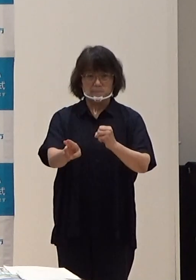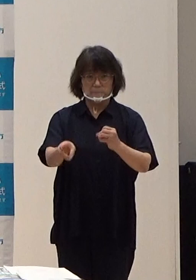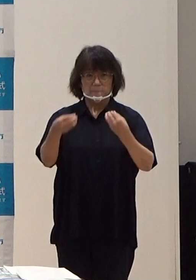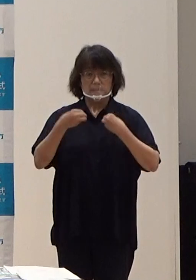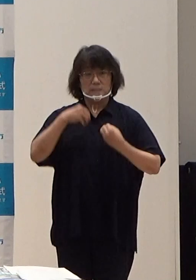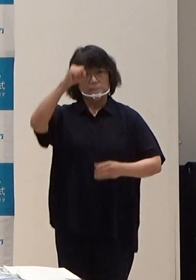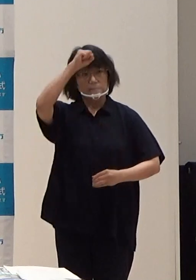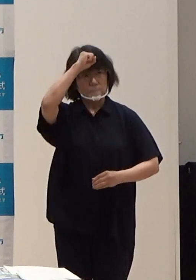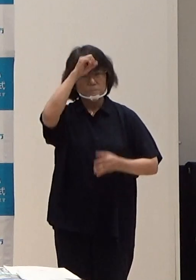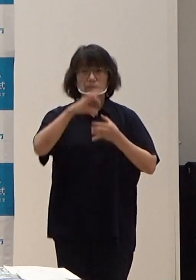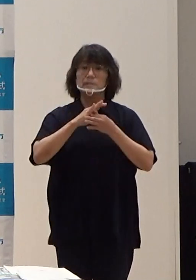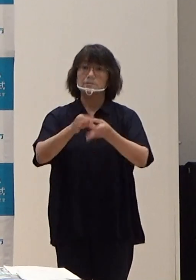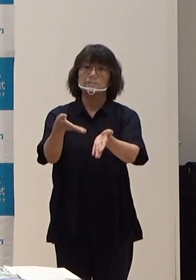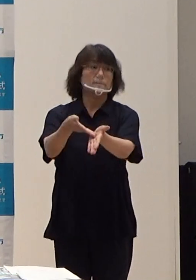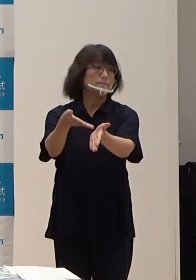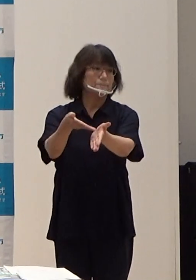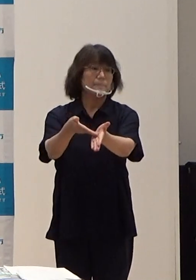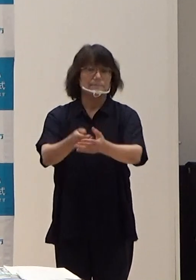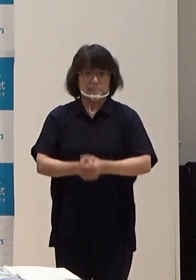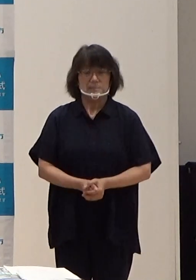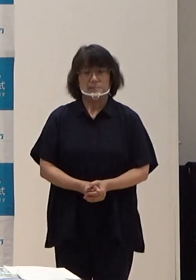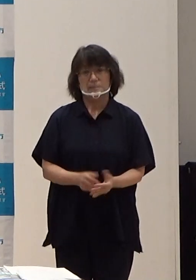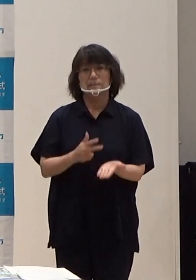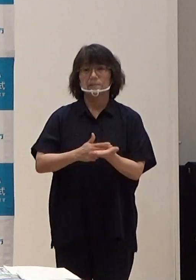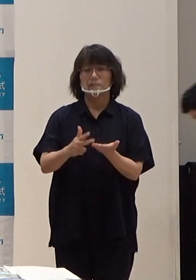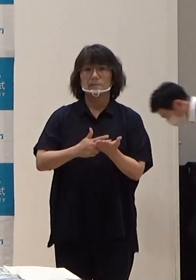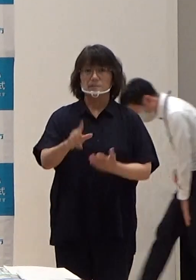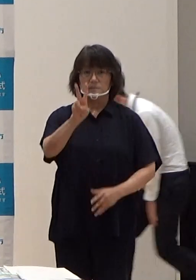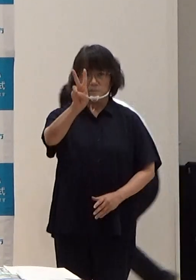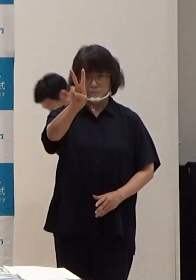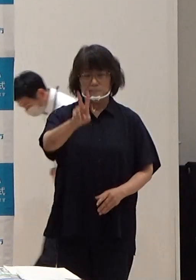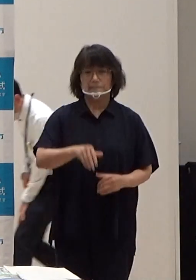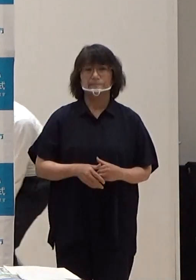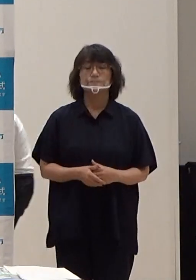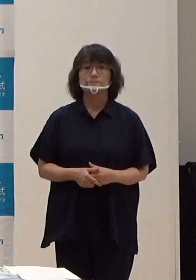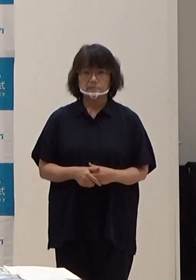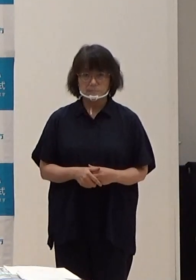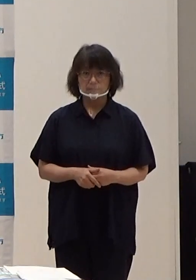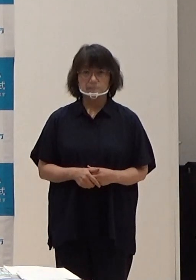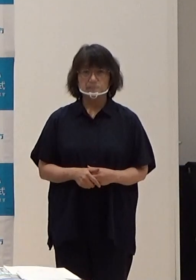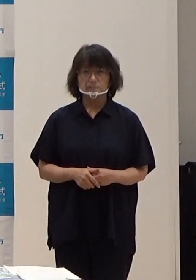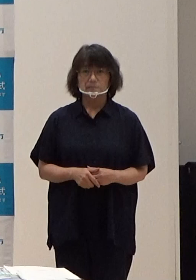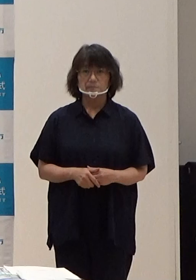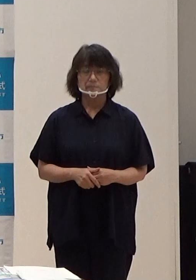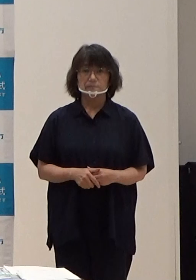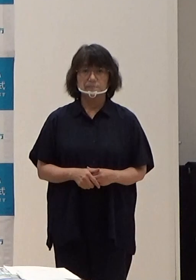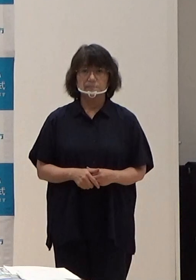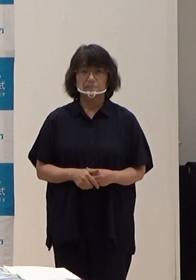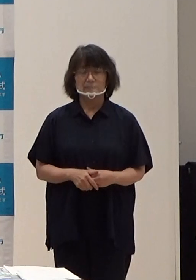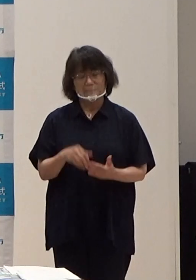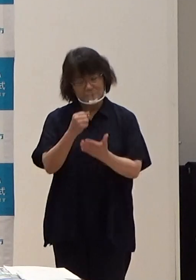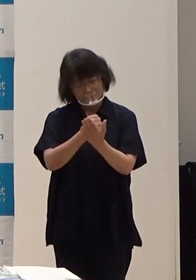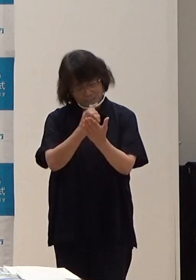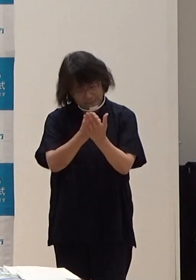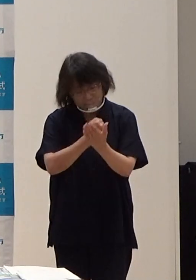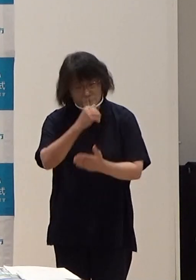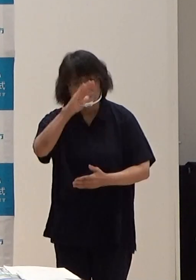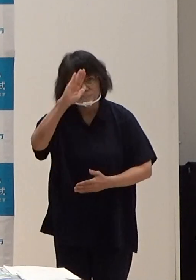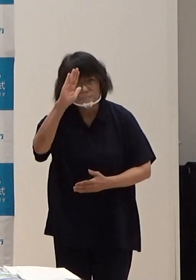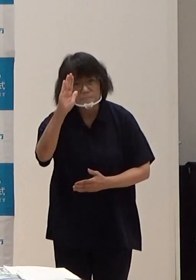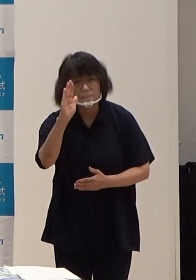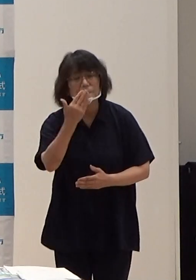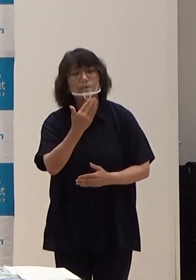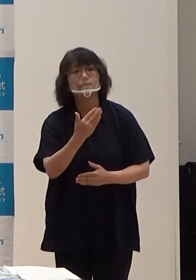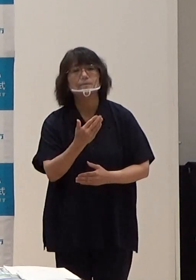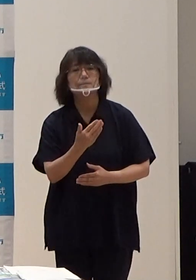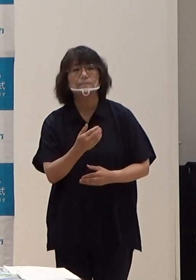ます。資料の2をご覧いただければと思いますが、2の1でございます。残念ながらですね、急上